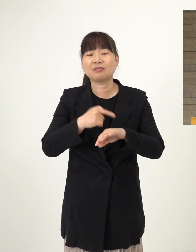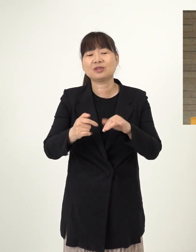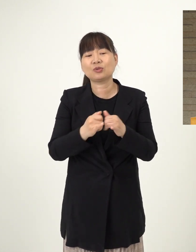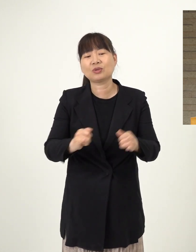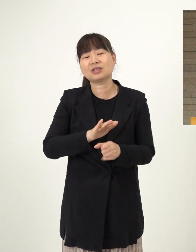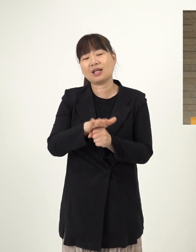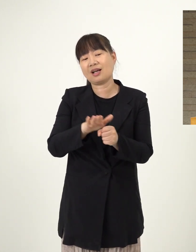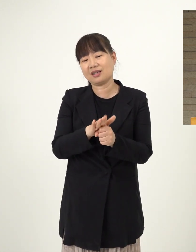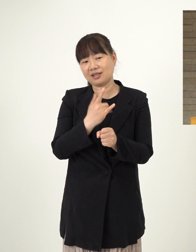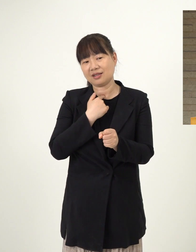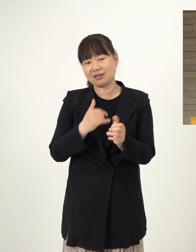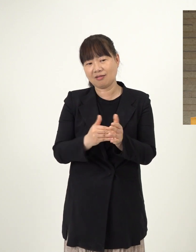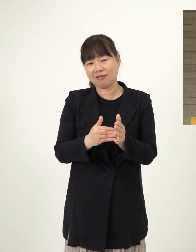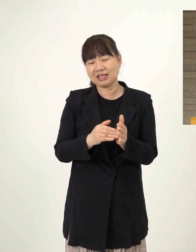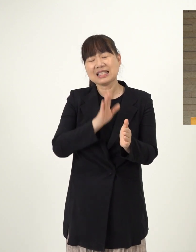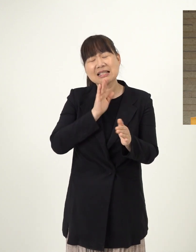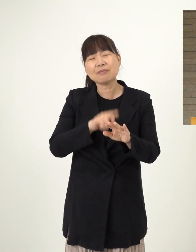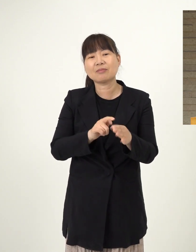진심이었어요.